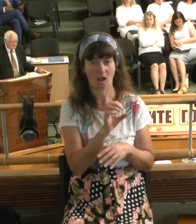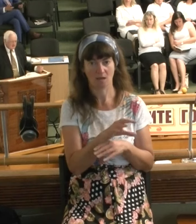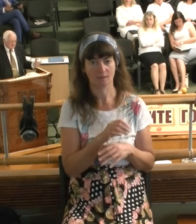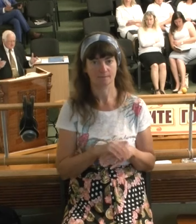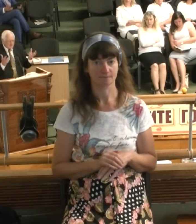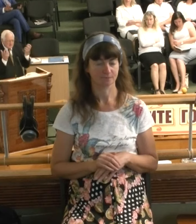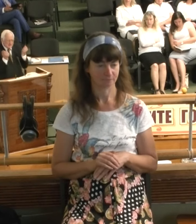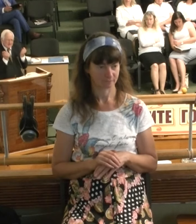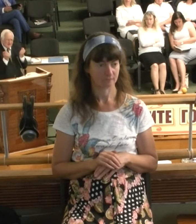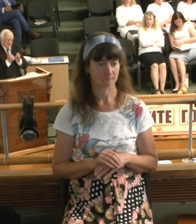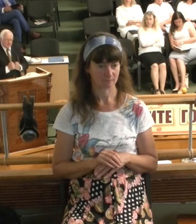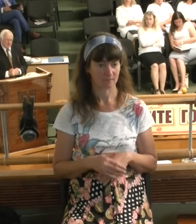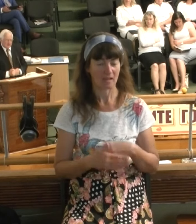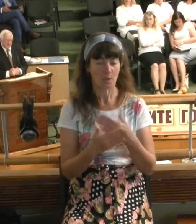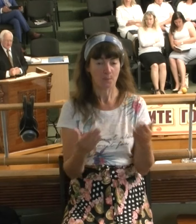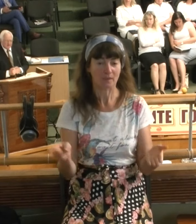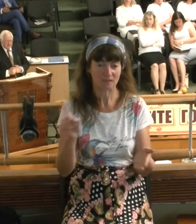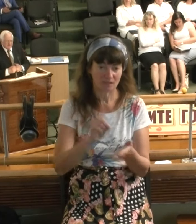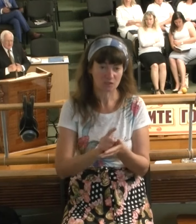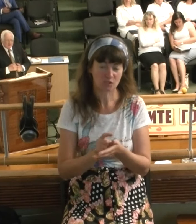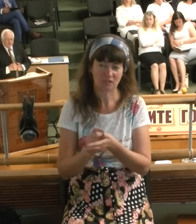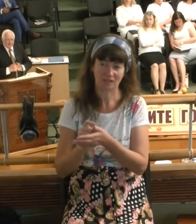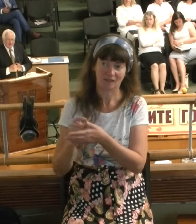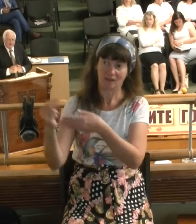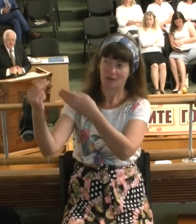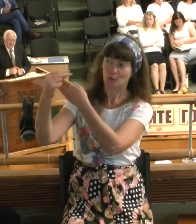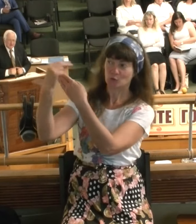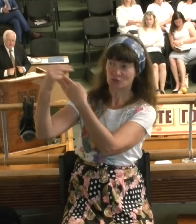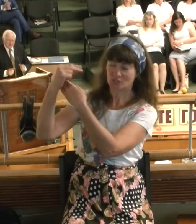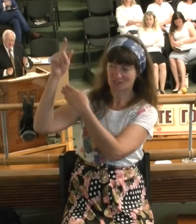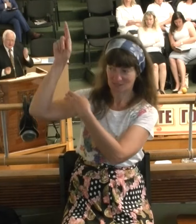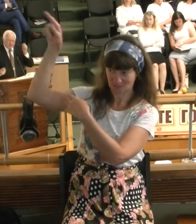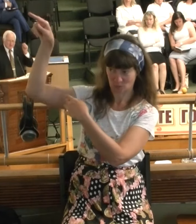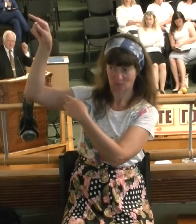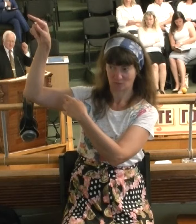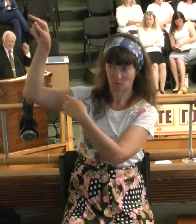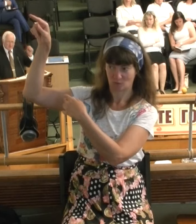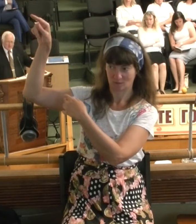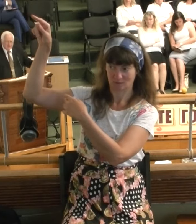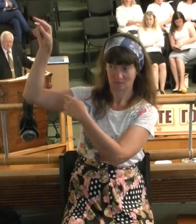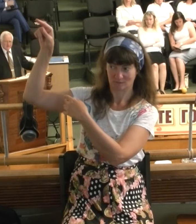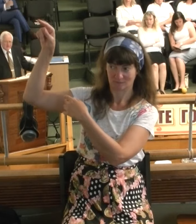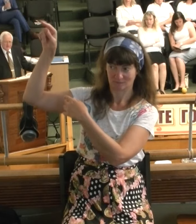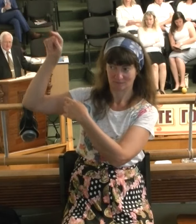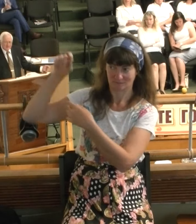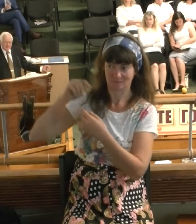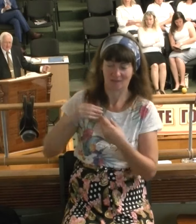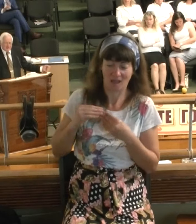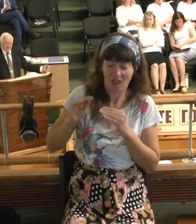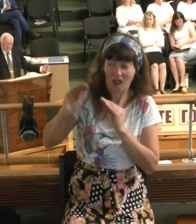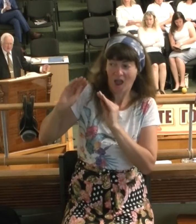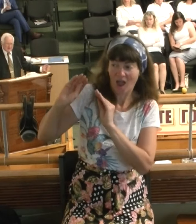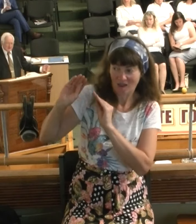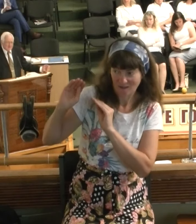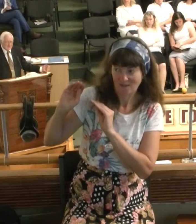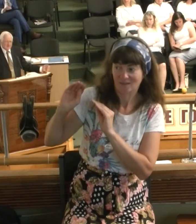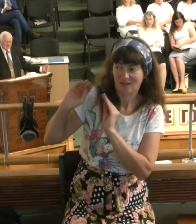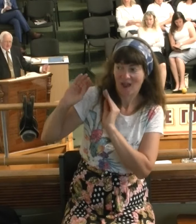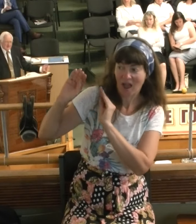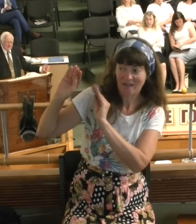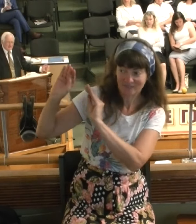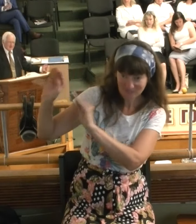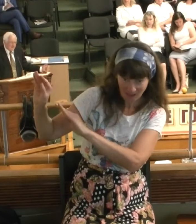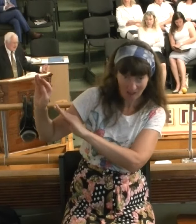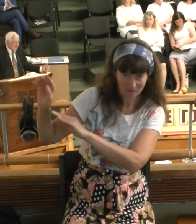сегодня. Мы должны учиться у Него. Дорогие друзья, я продал хребет мой бьющим, ланиты